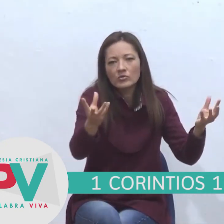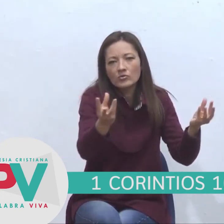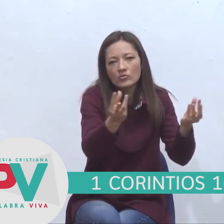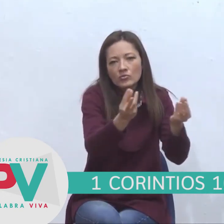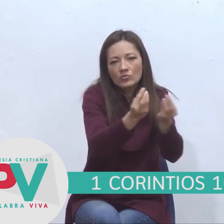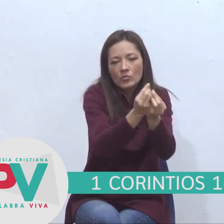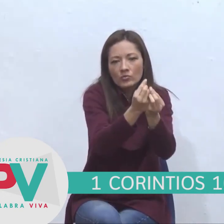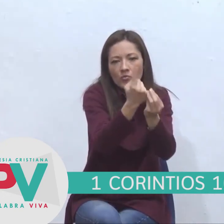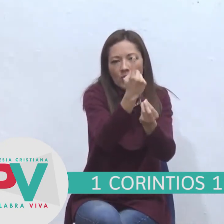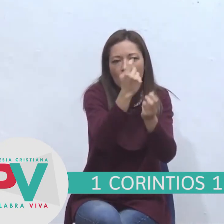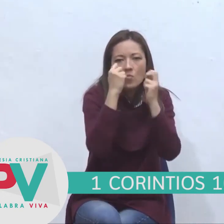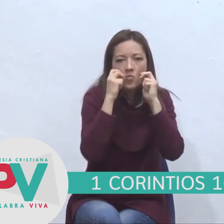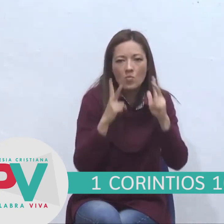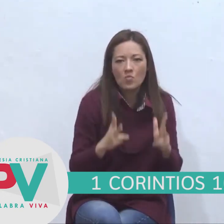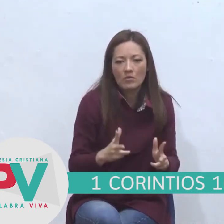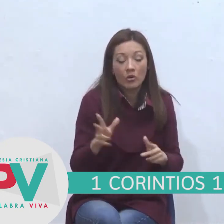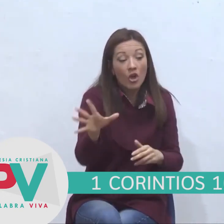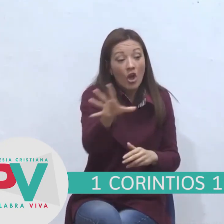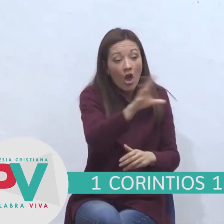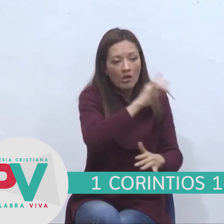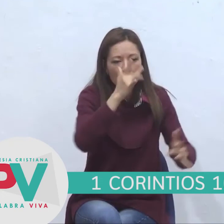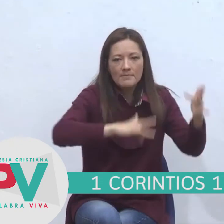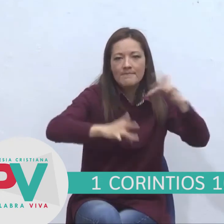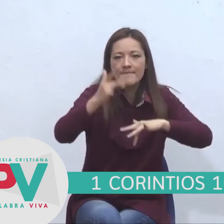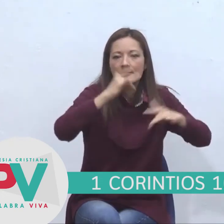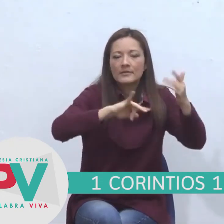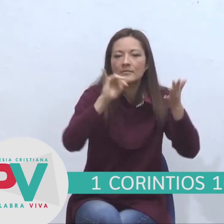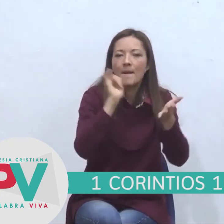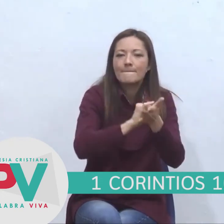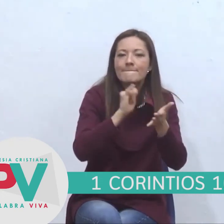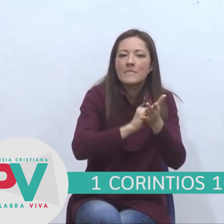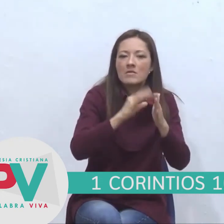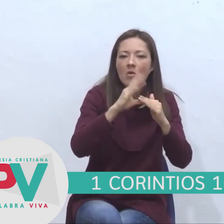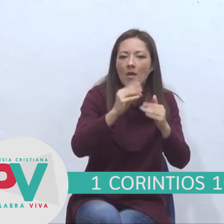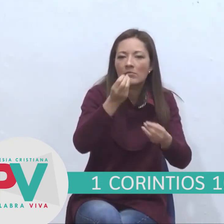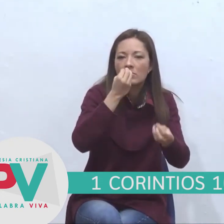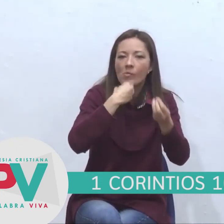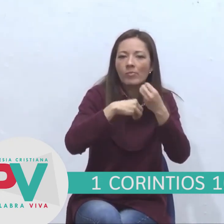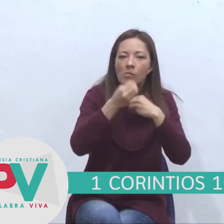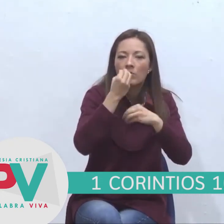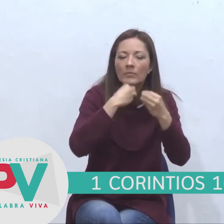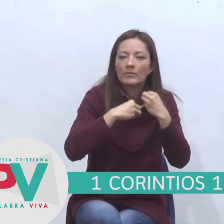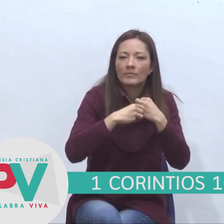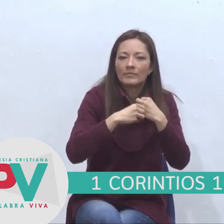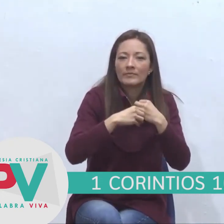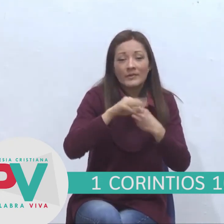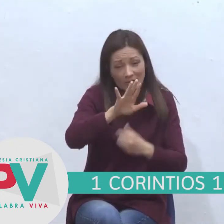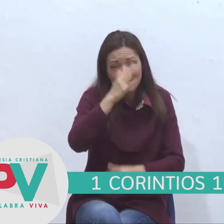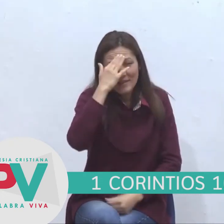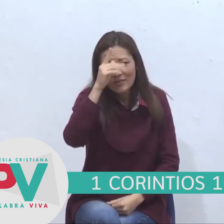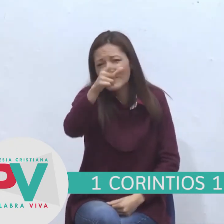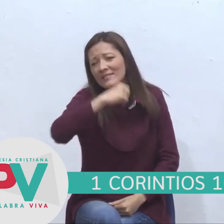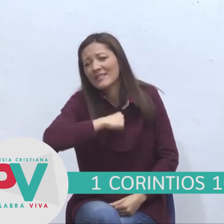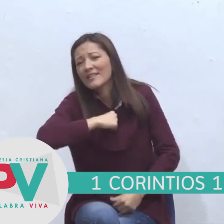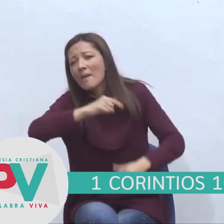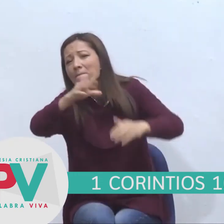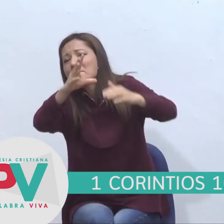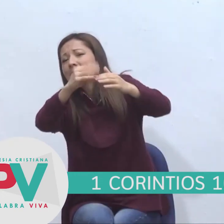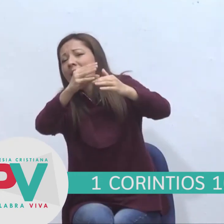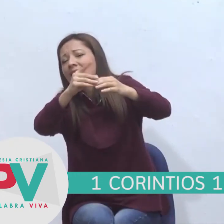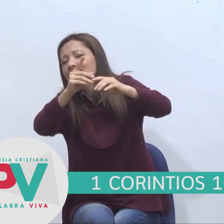cuerpo, pues todos participamos de aquel mismo pan. ¿Sabe que aunque usted tenga ahorita pan,